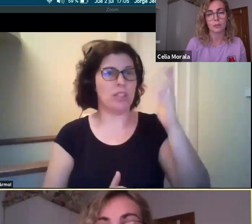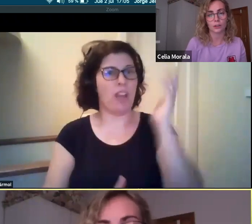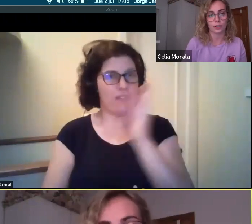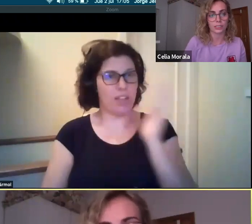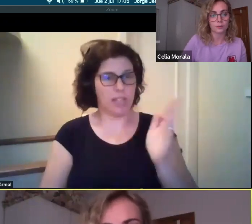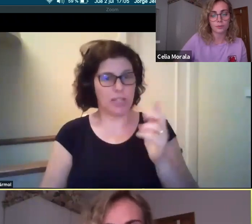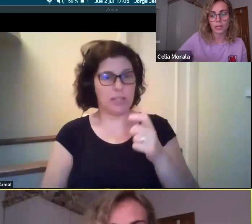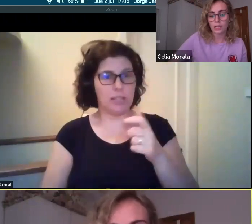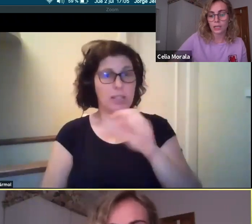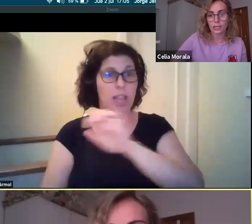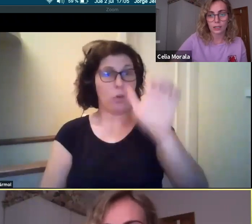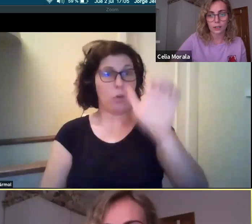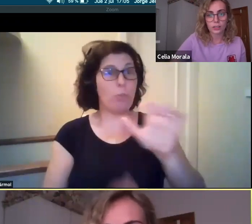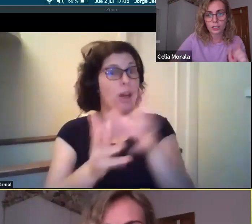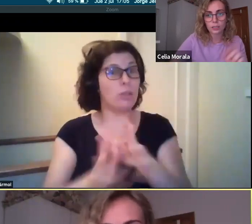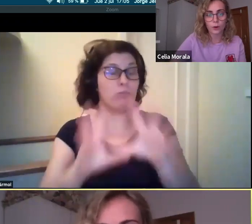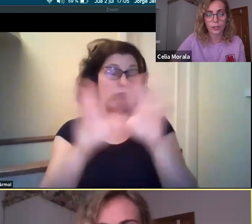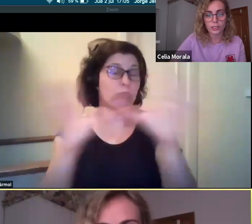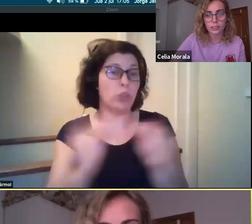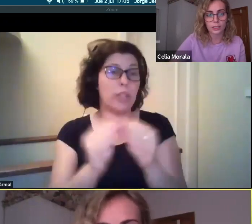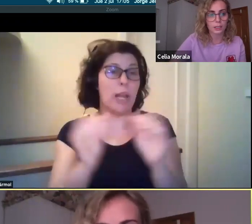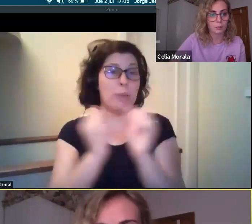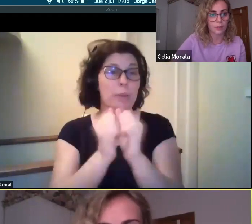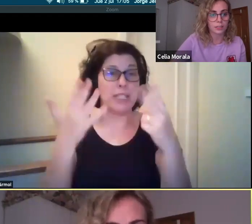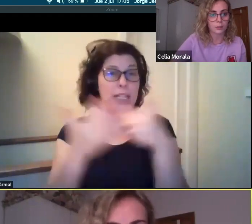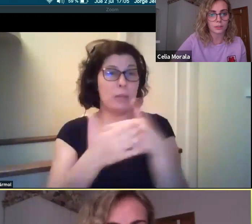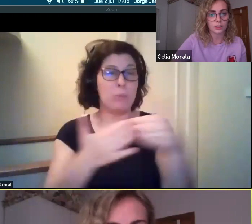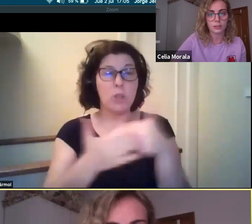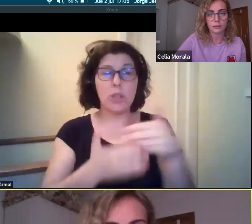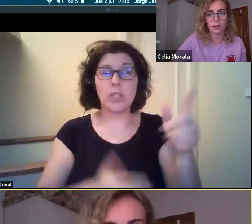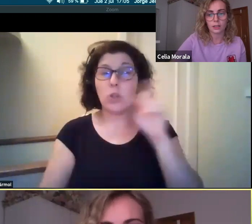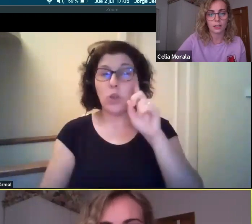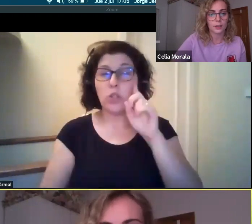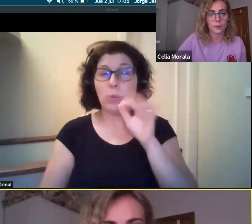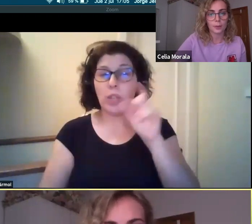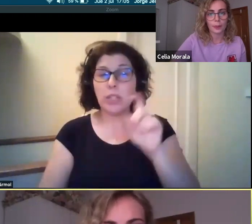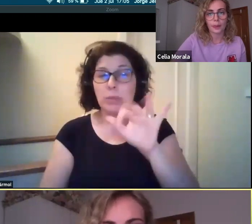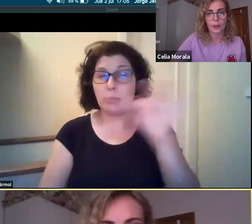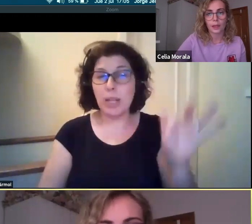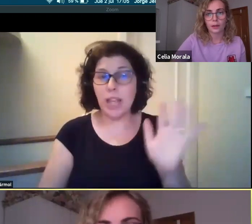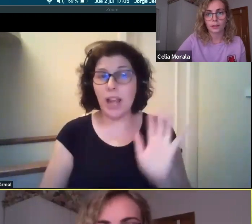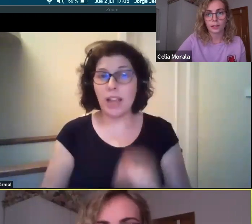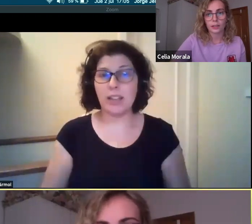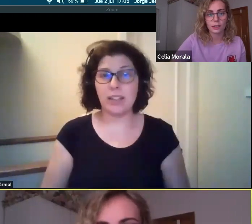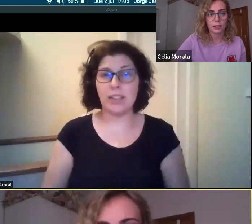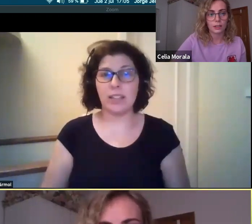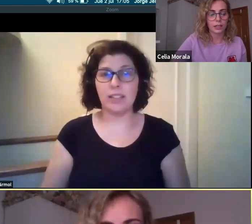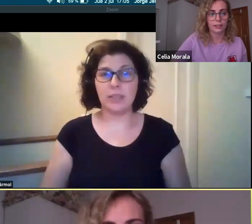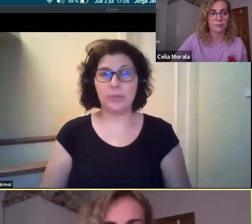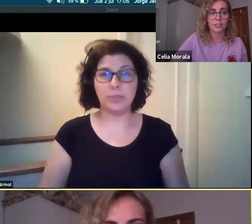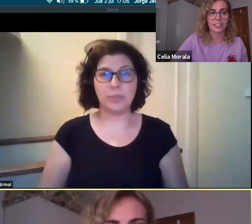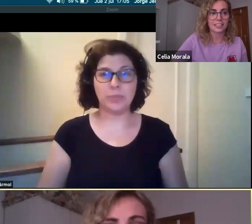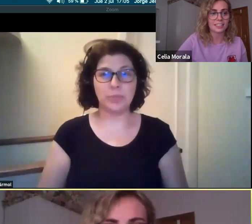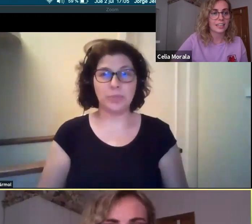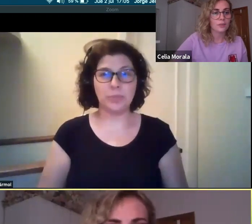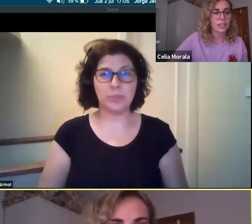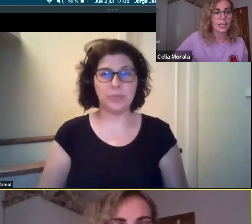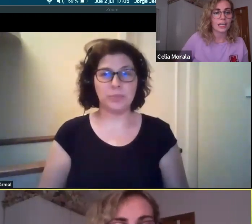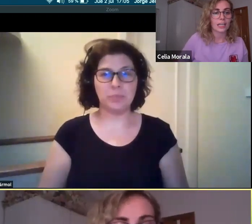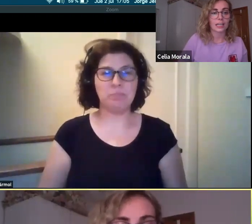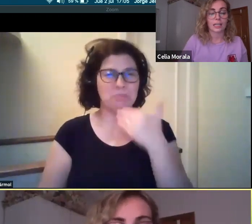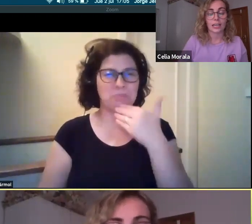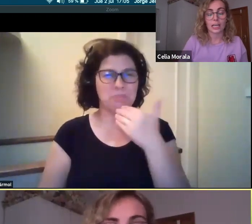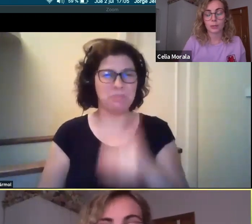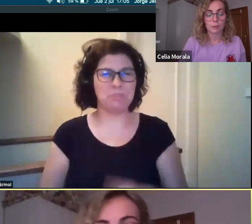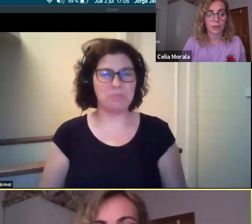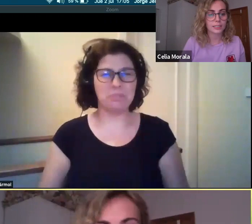27 millones. No sé si puedes pasar la diapositiva. Muchas gracias.